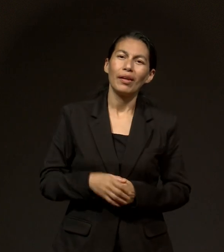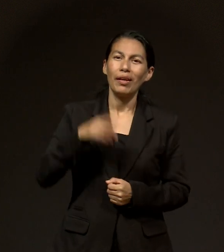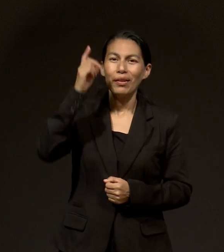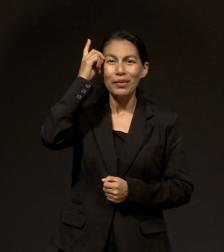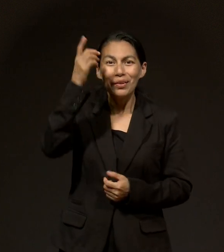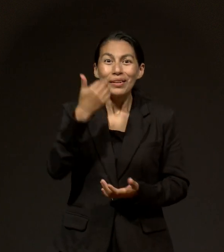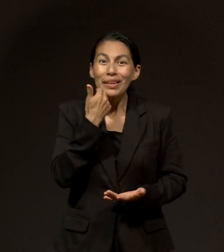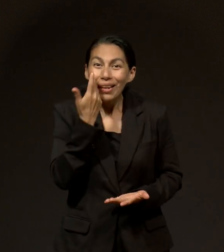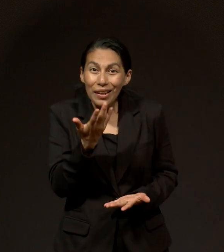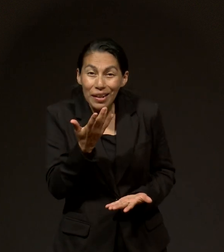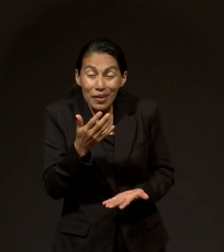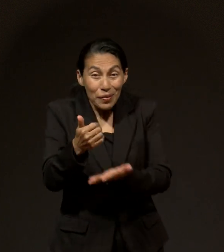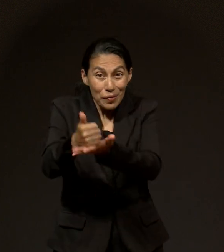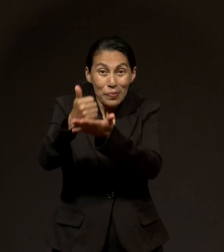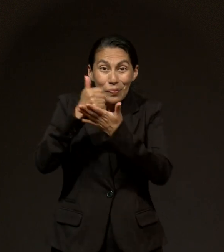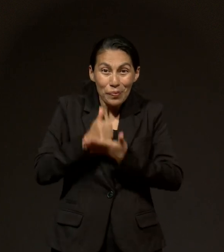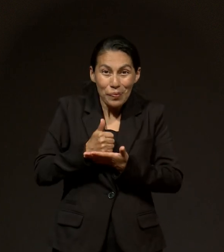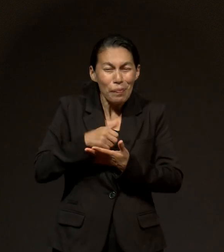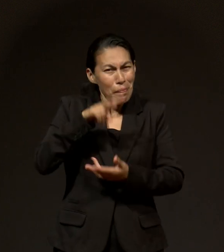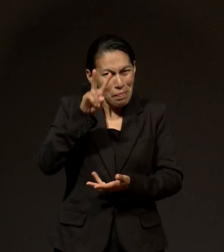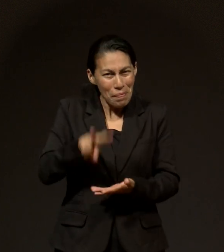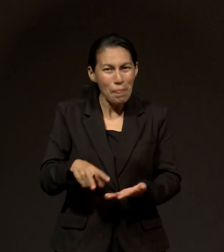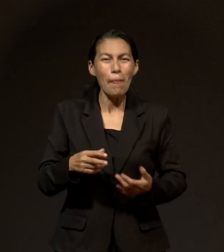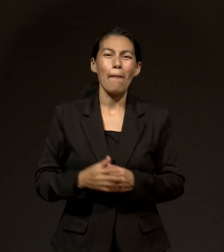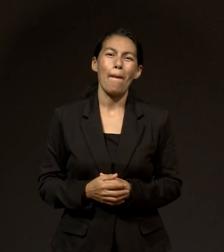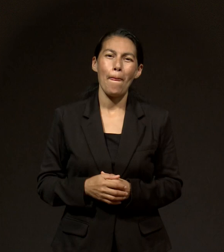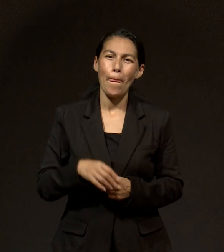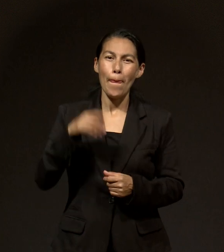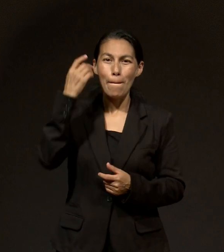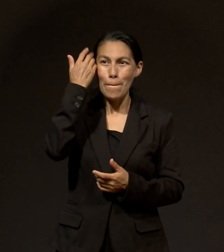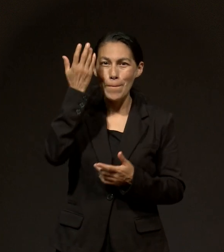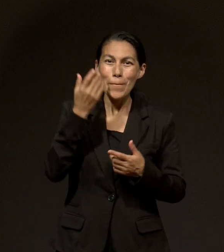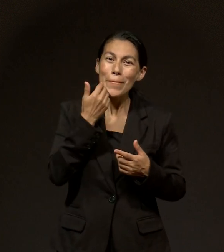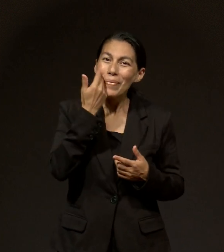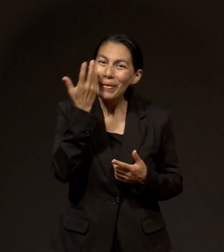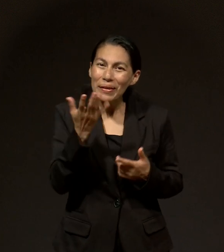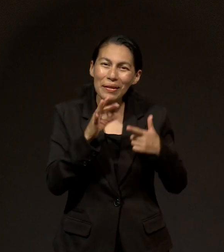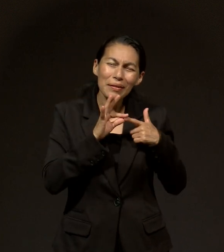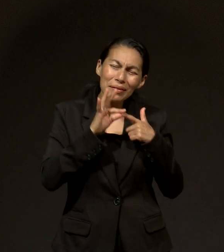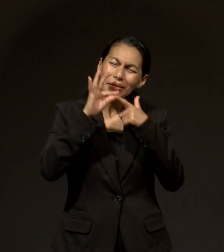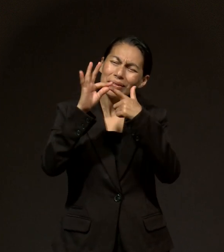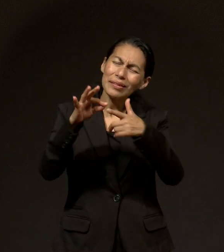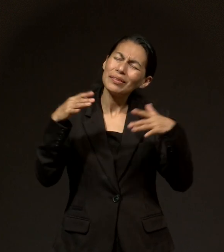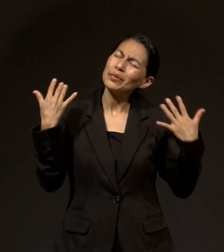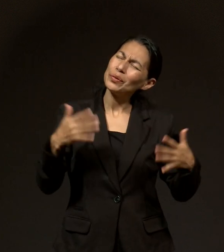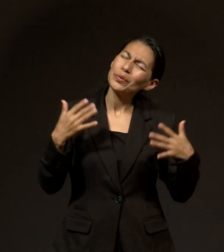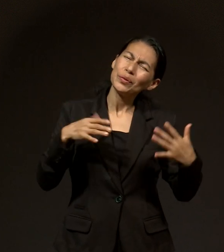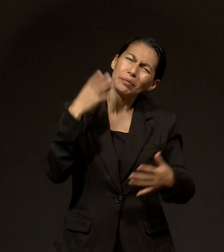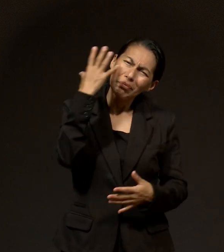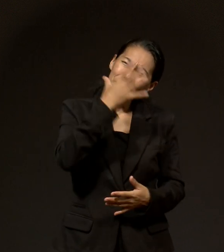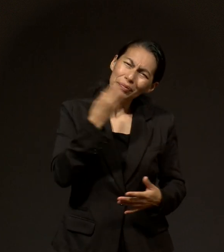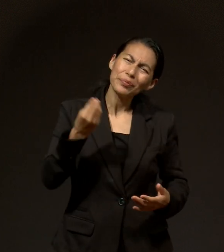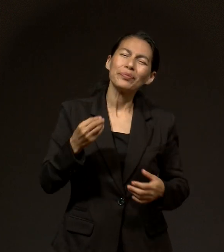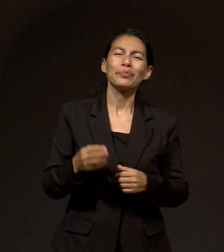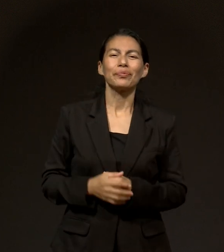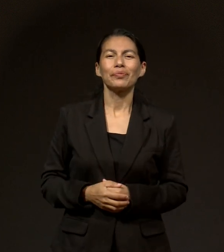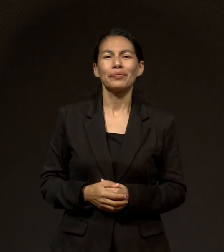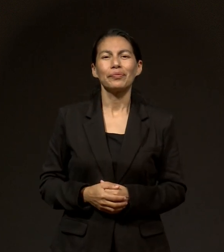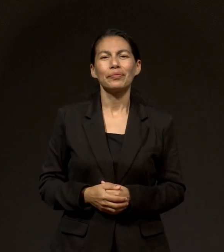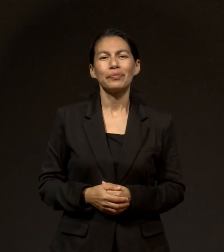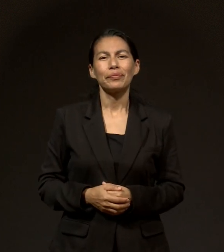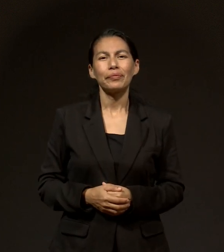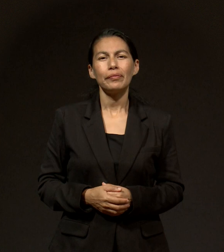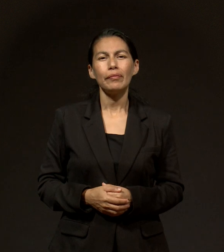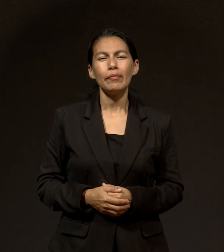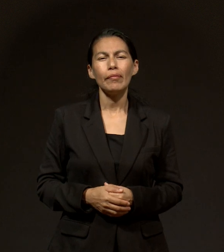deseoso de ayudarnos, deseoso de conducirnos. Pues, ¿qué Padre